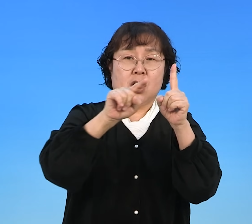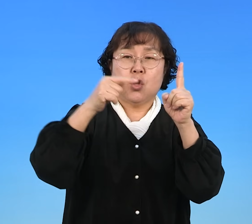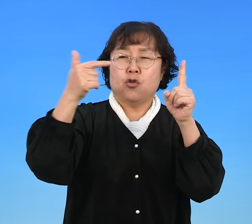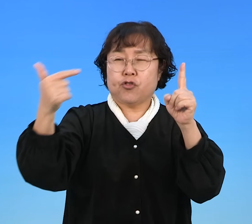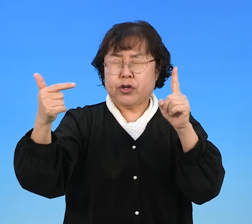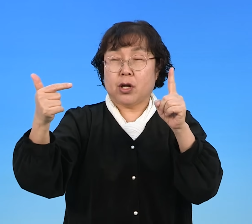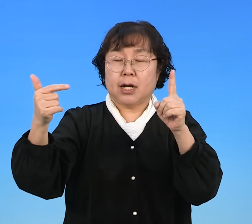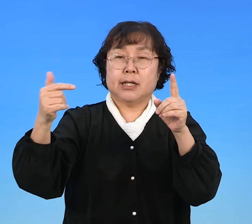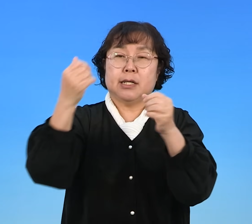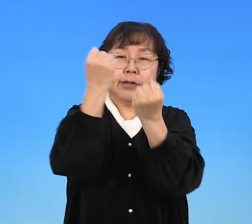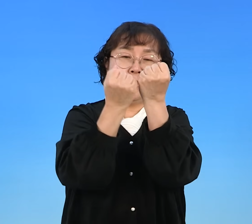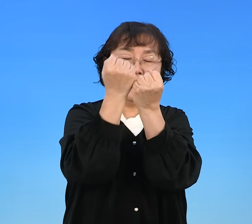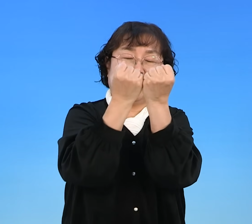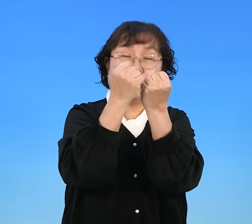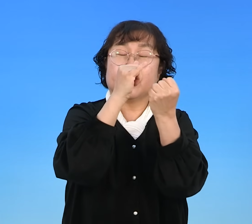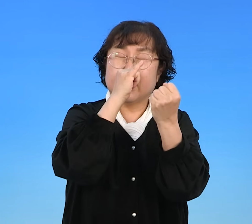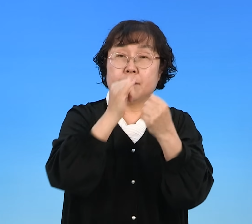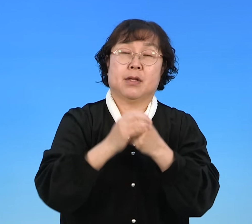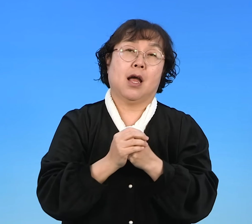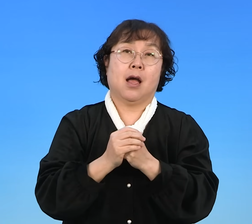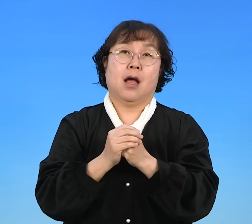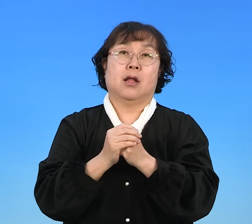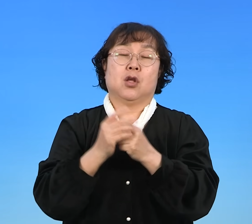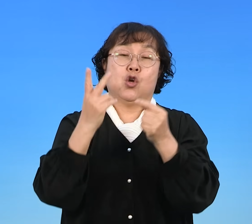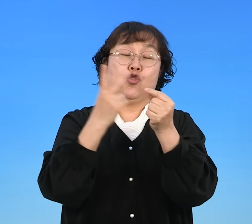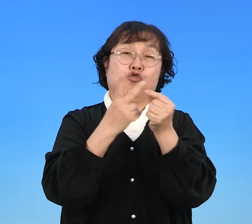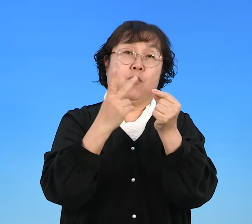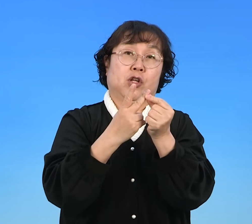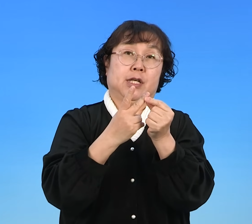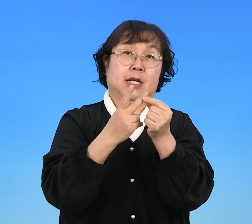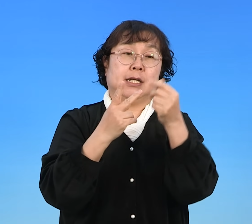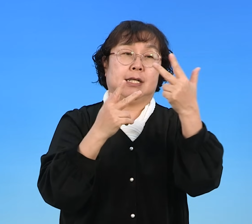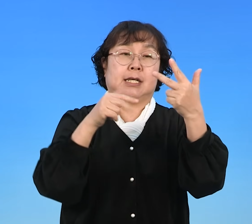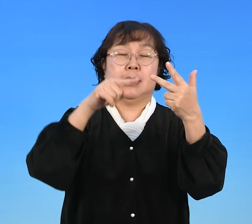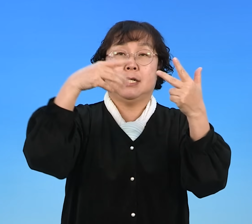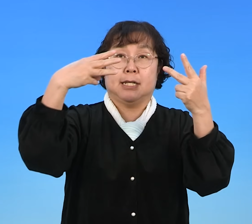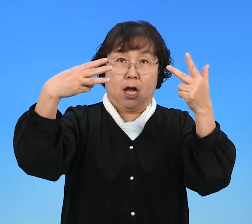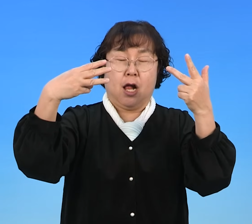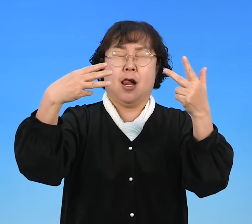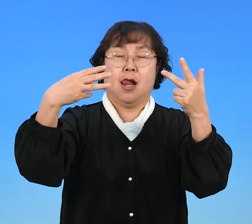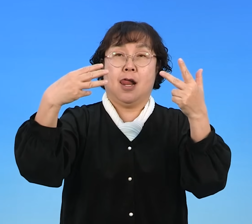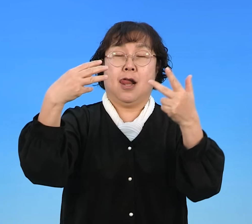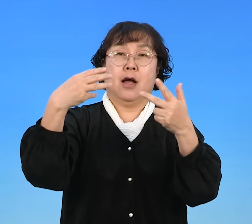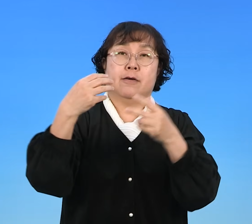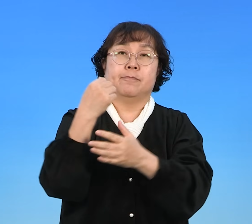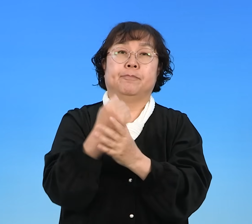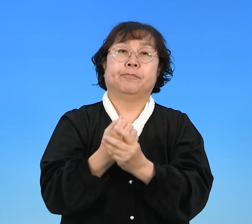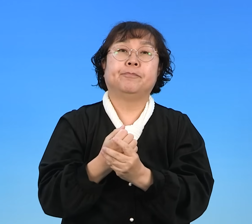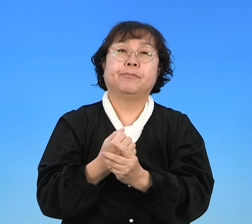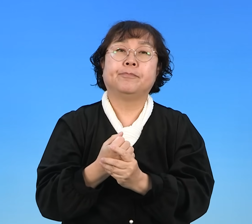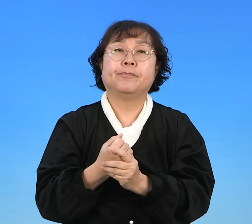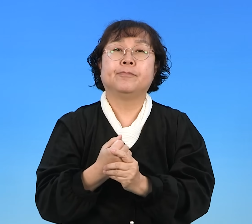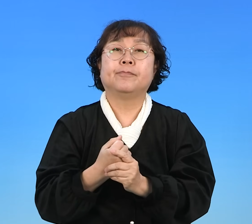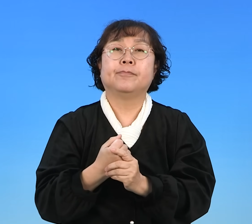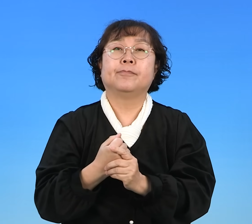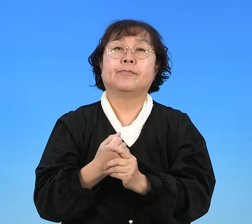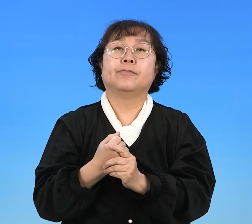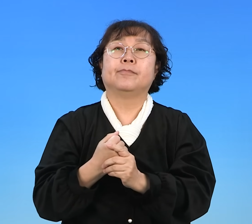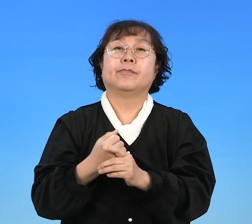쭉 설명하는 형식이고요, 그리고는 이제 두 번째 기둥은 7절입니다. 두 번째 기둥도